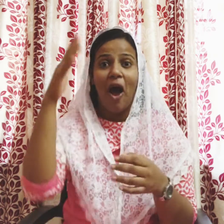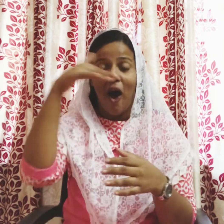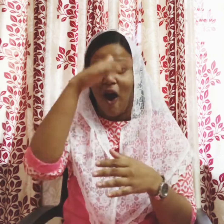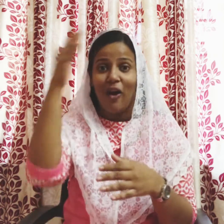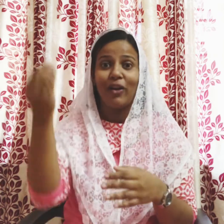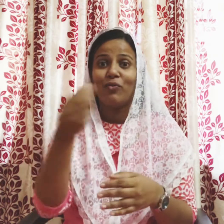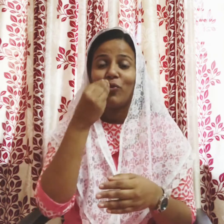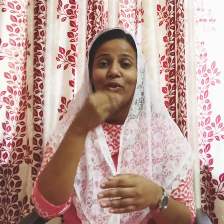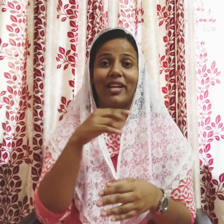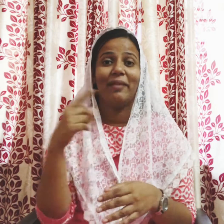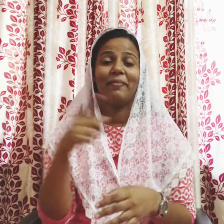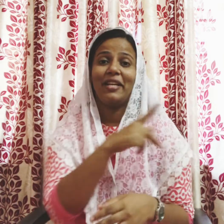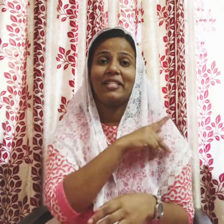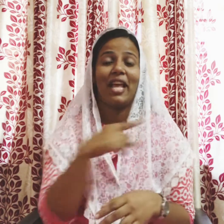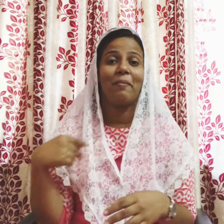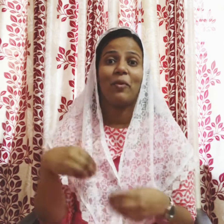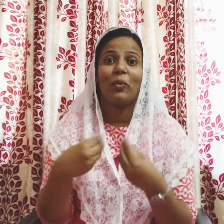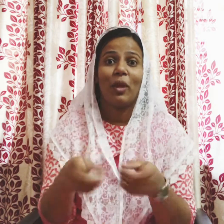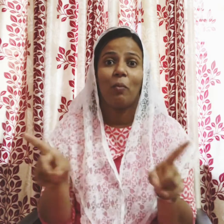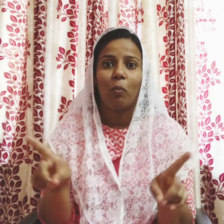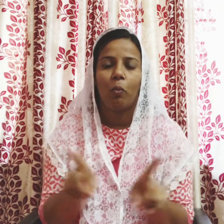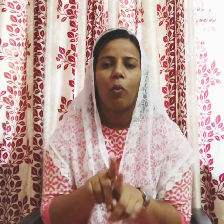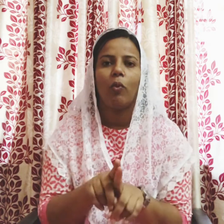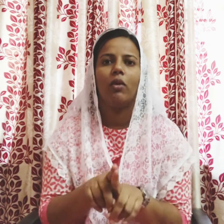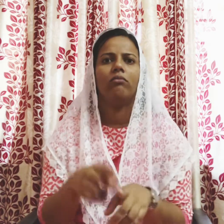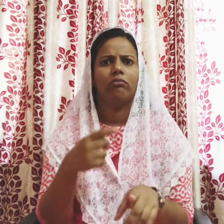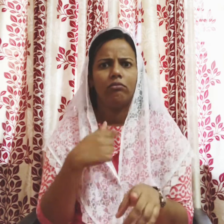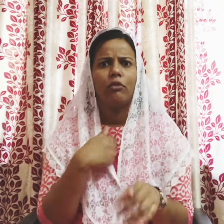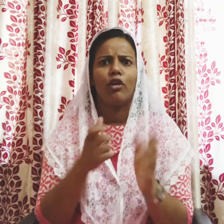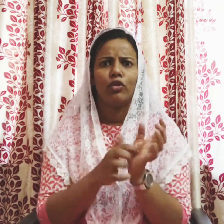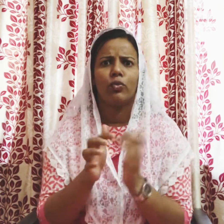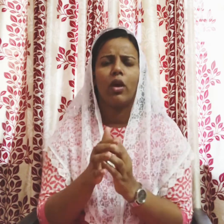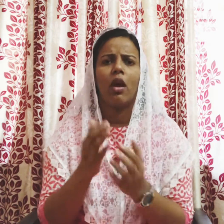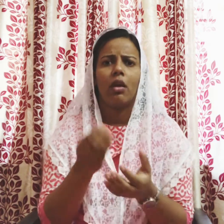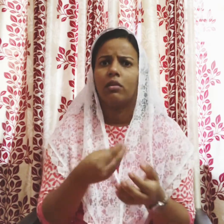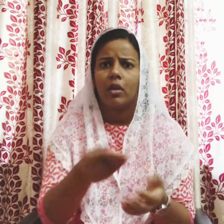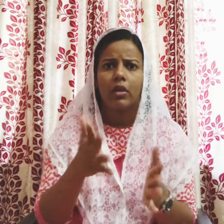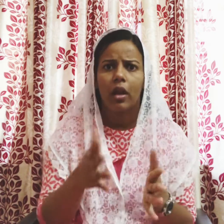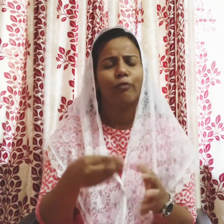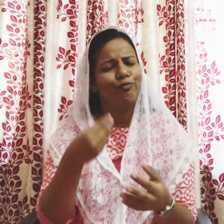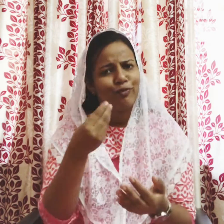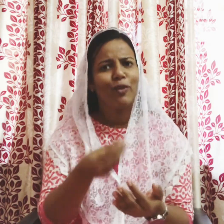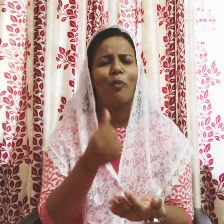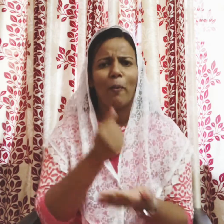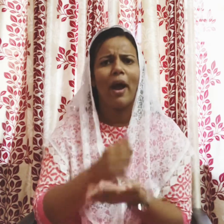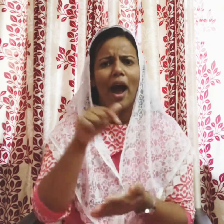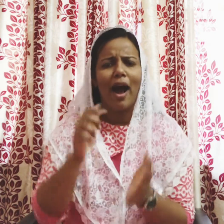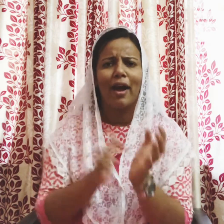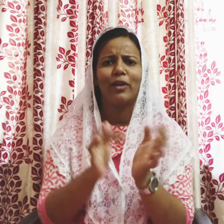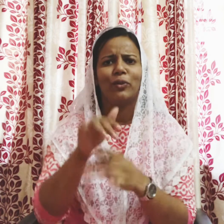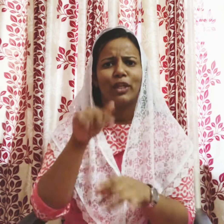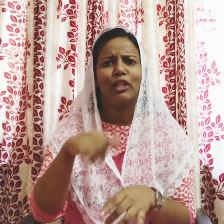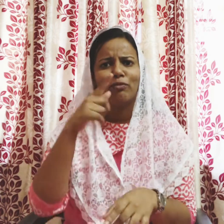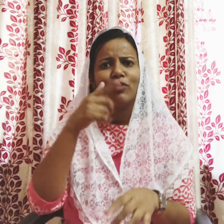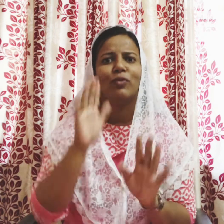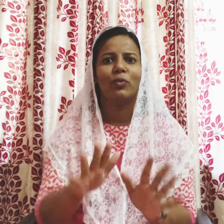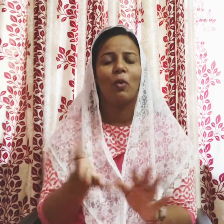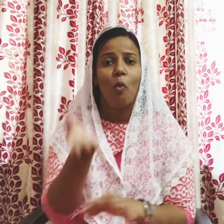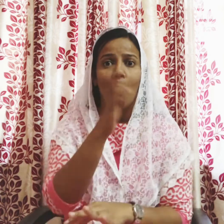പൊഴിച്ചു തന്നെ ജനത്തെ പരിപാലിച്ചെങ്കിൽ, ഇന്നും ഈ കർത്താവിൻ്റെ കരം കുറുകിപ്പോയിട്ടില്ല. ഇന്നും ഈ കർത്താവ് ജീവിക്കുന്നു, ഇന്നും ഈ